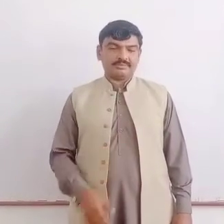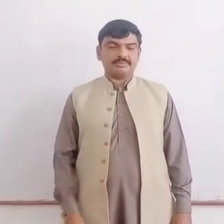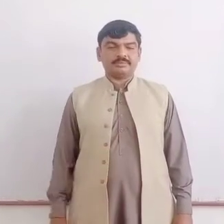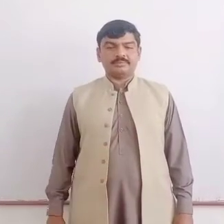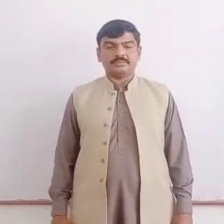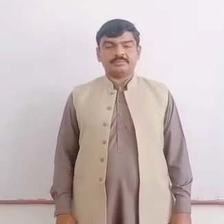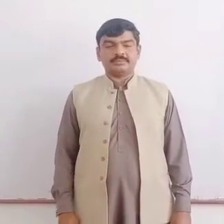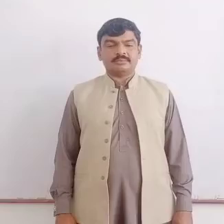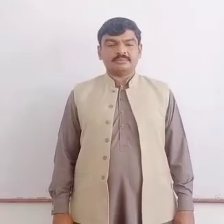दामन,